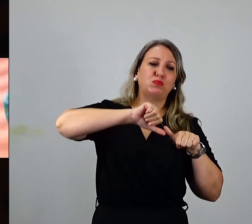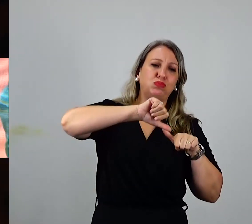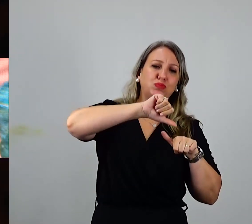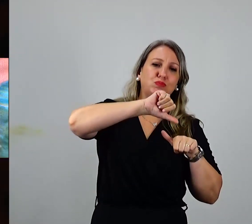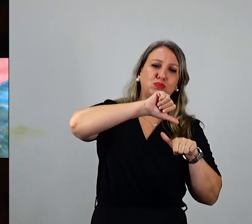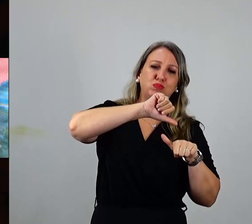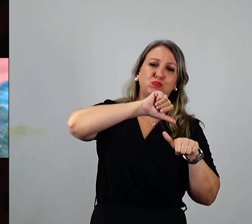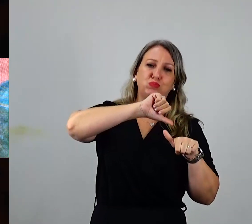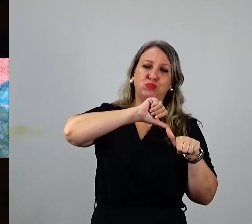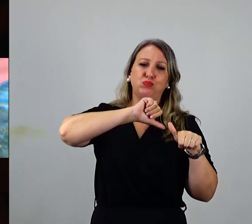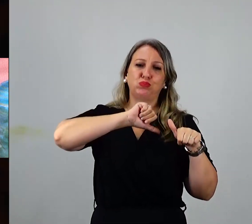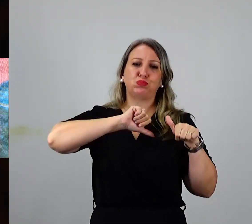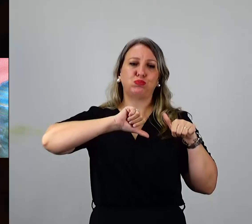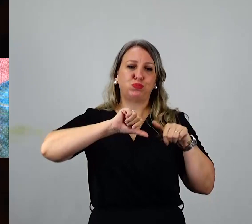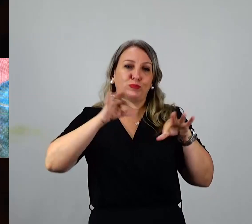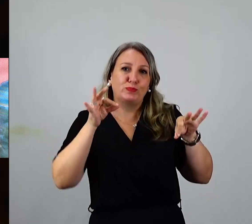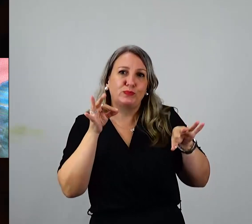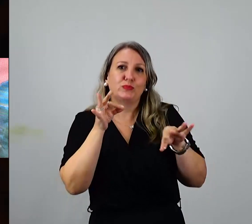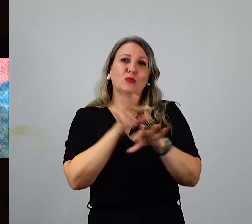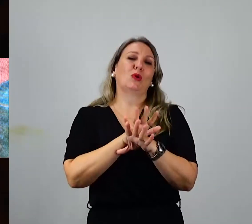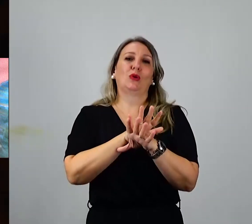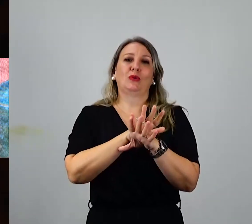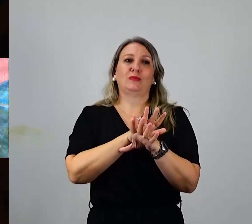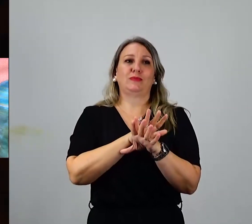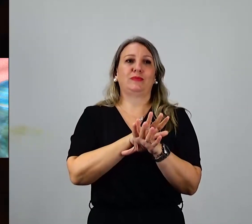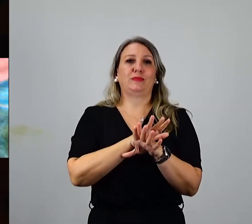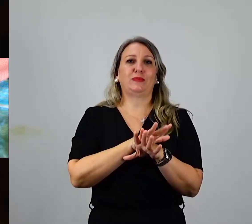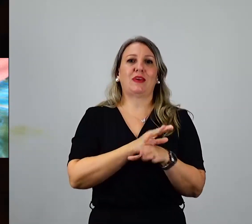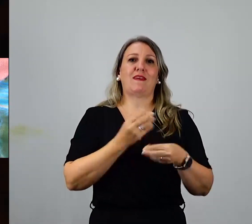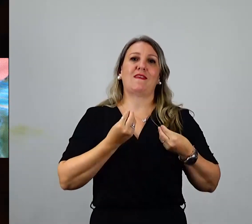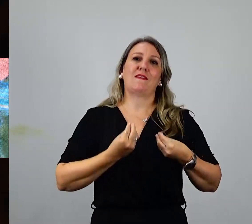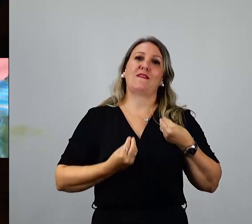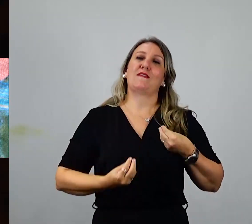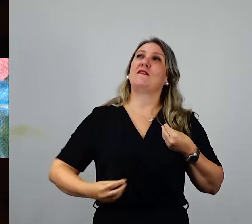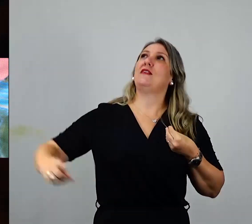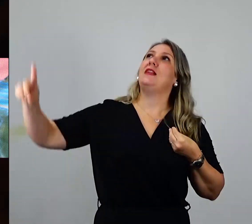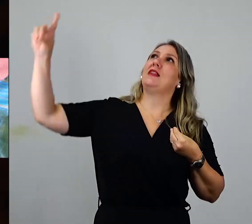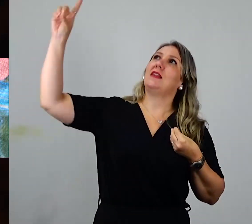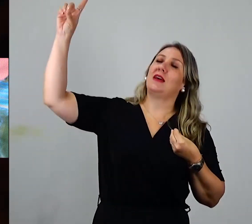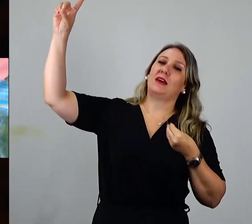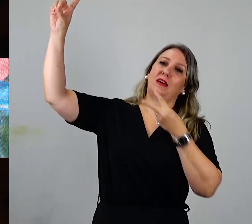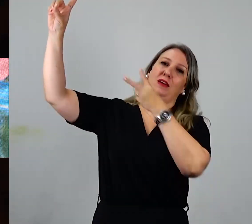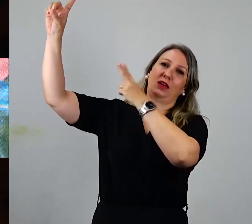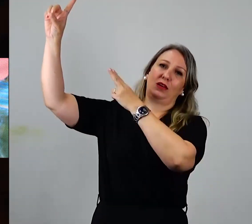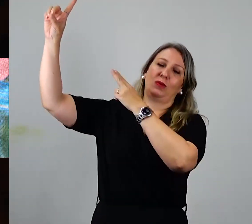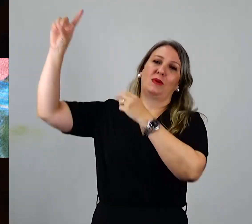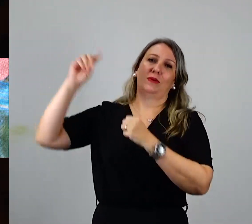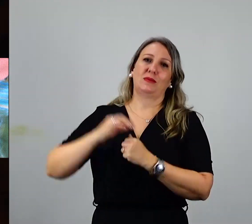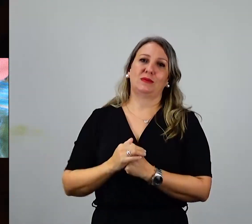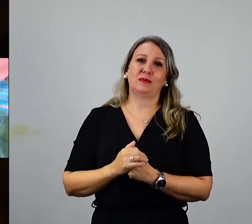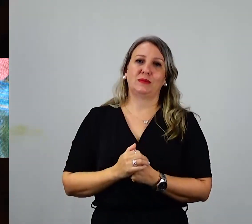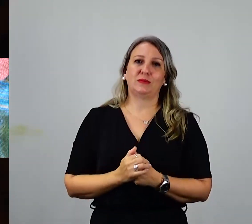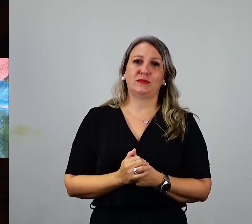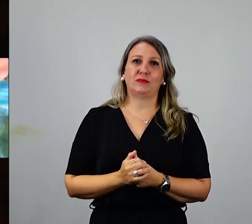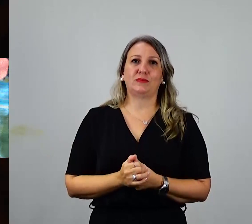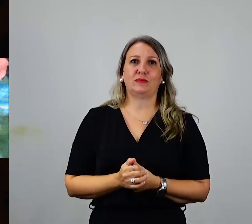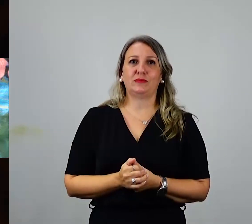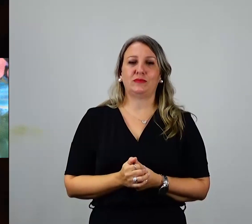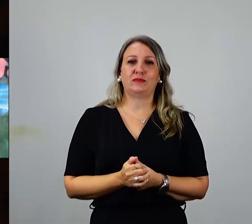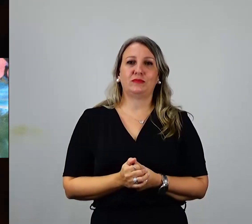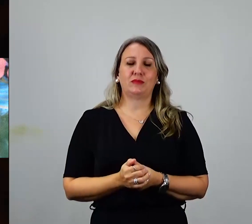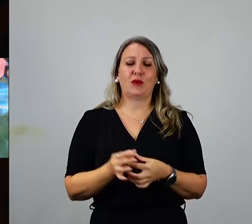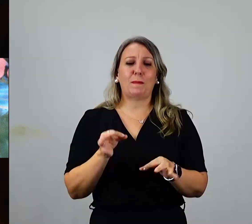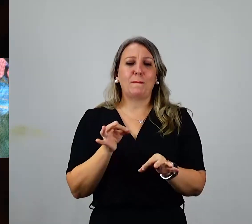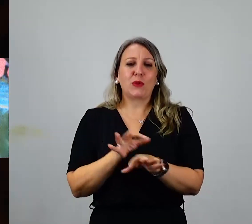concluir até aquele dia. E quando estiver pronto, vai ser o que de fato